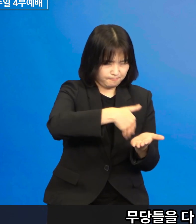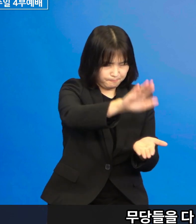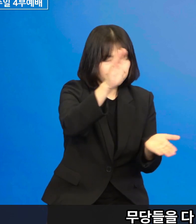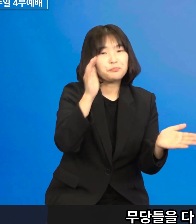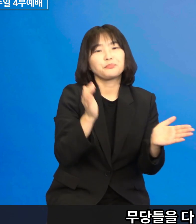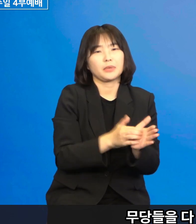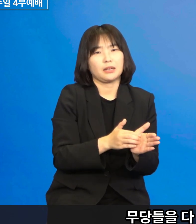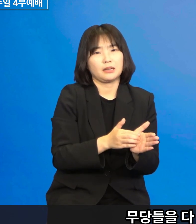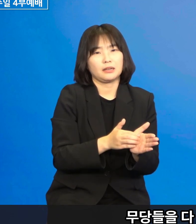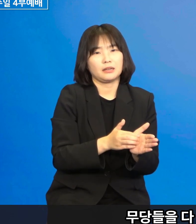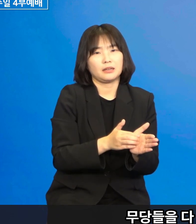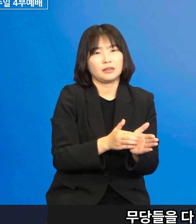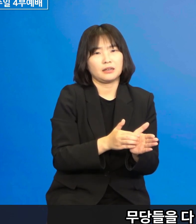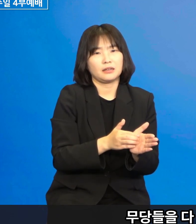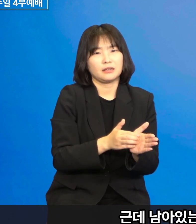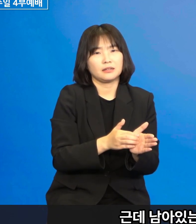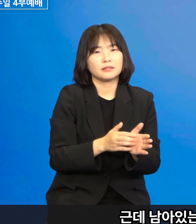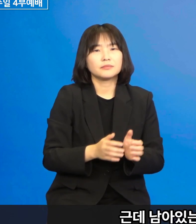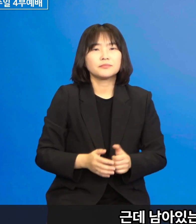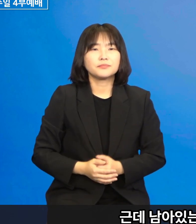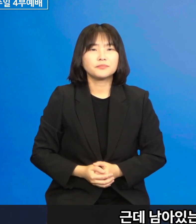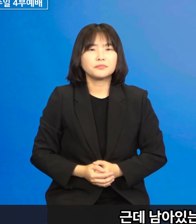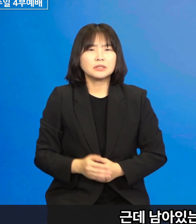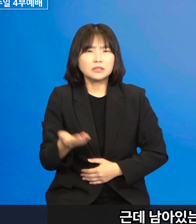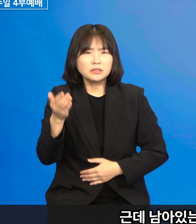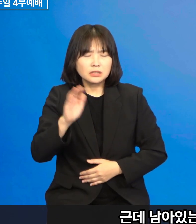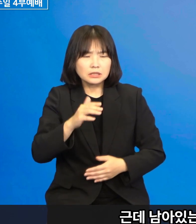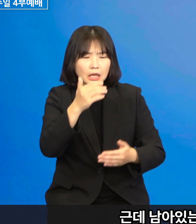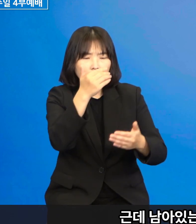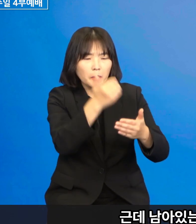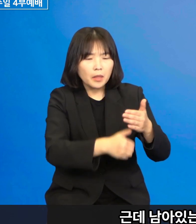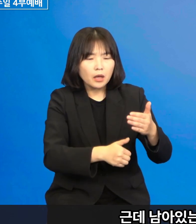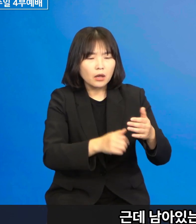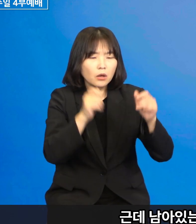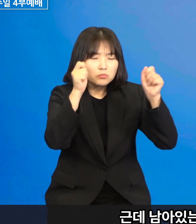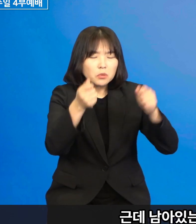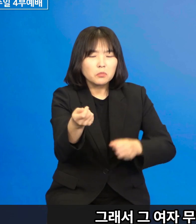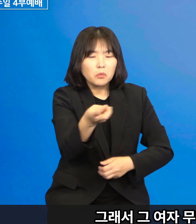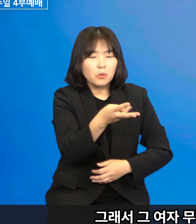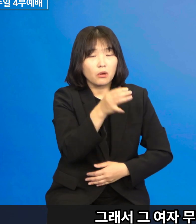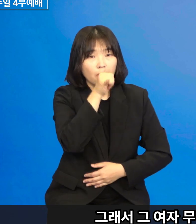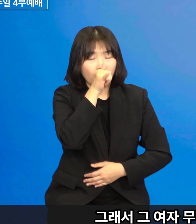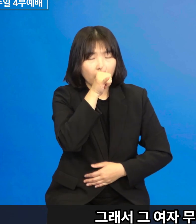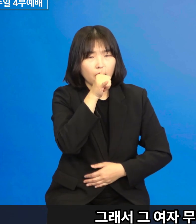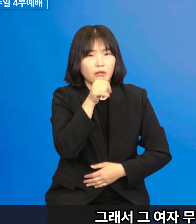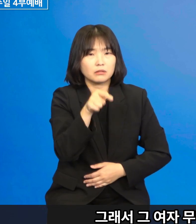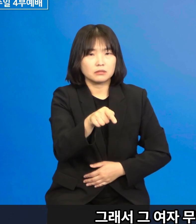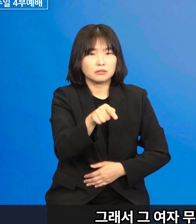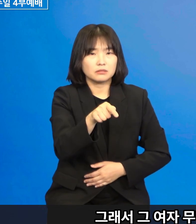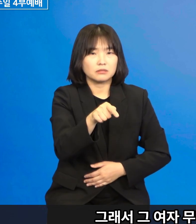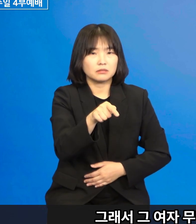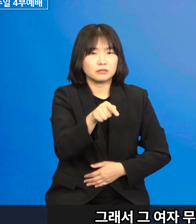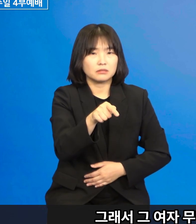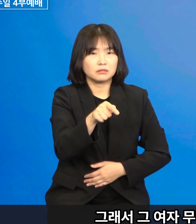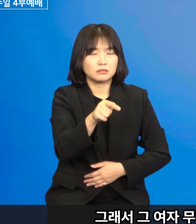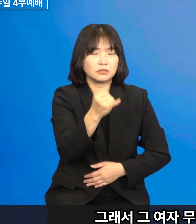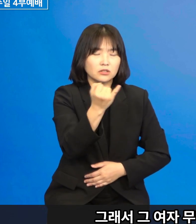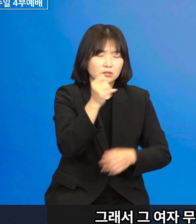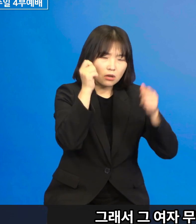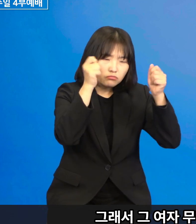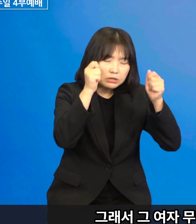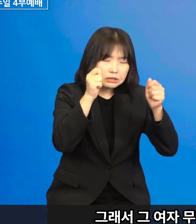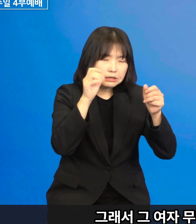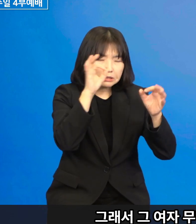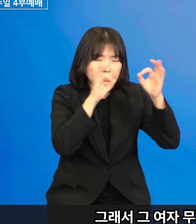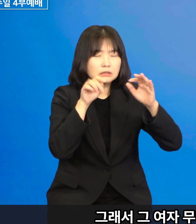근데 남아있는 무당이 있었어요. 그래서 그 여자 무당을 찾아내라는 거예요.